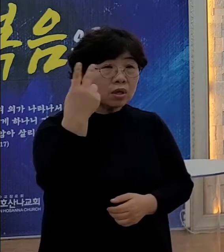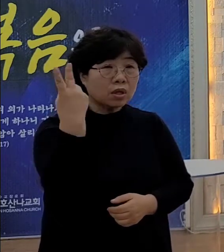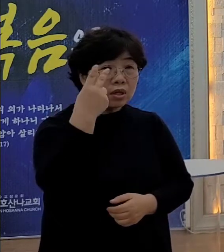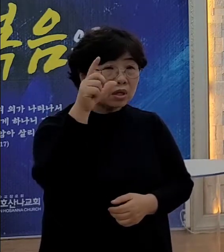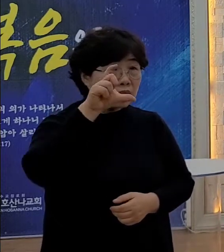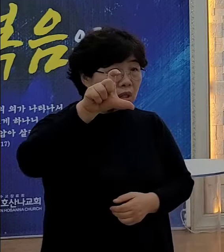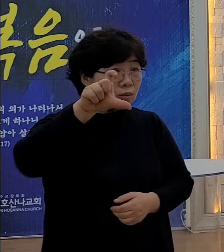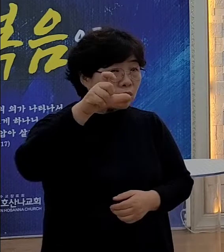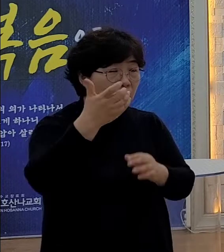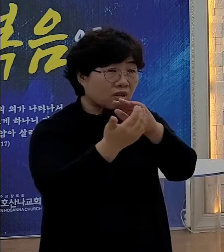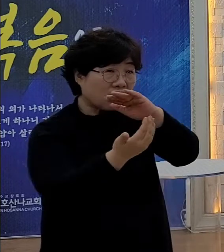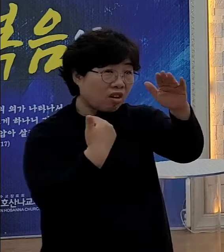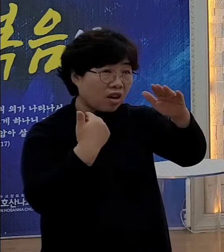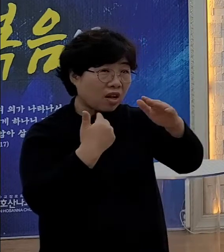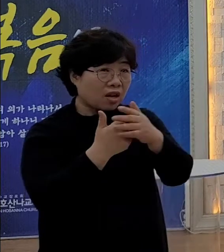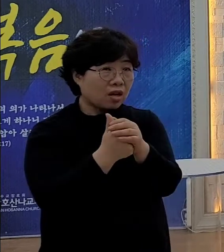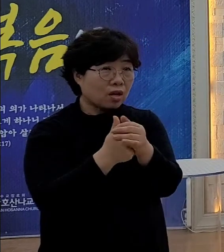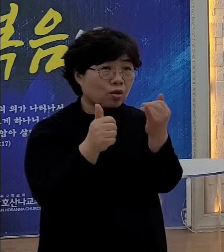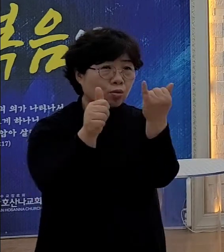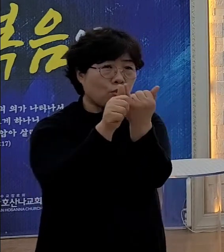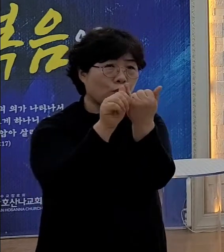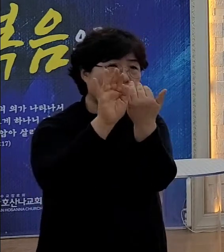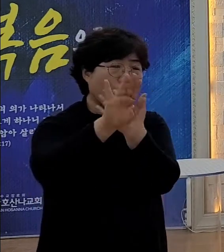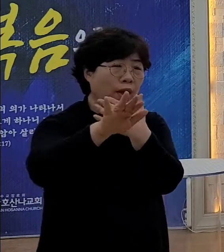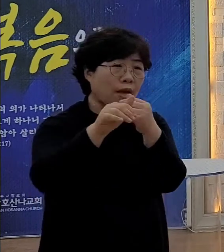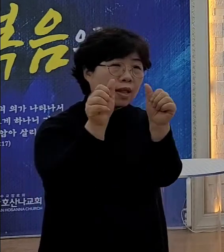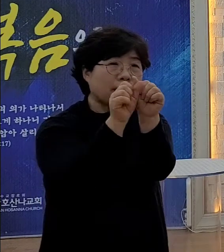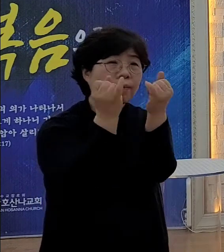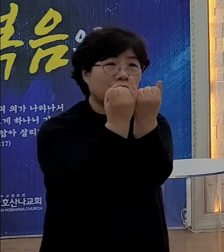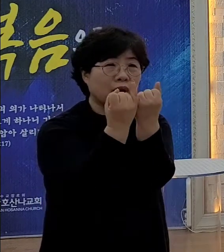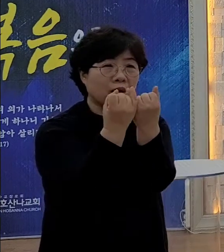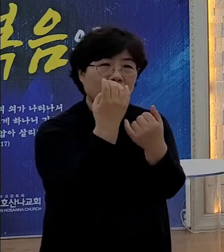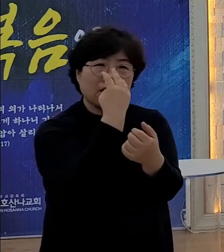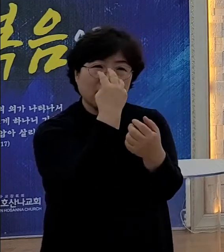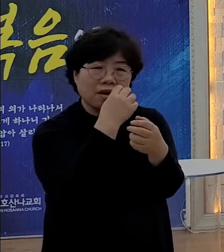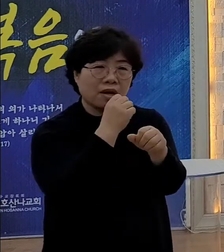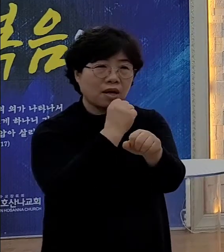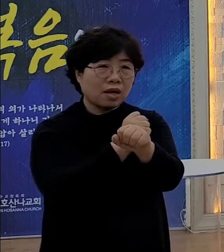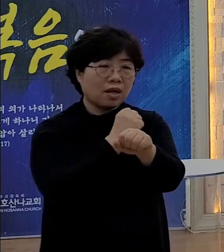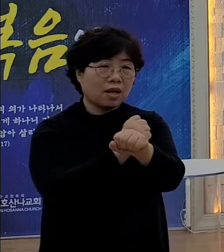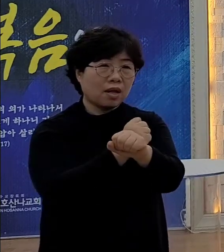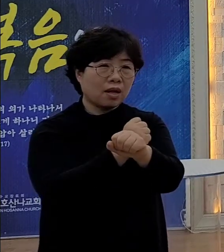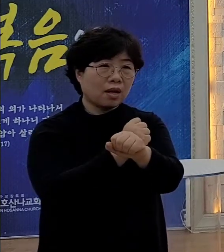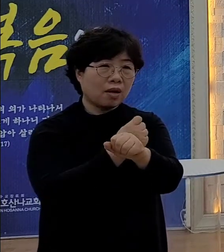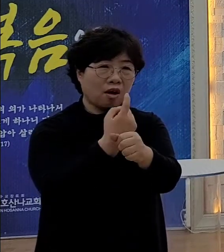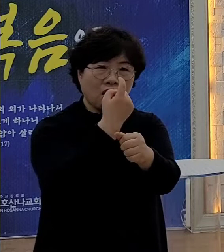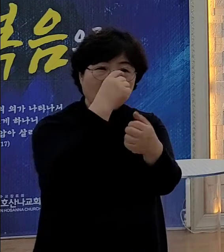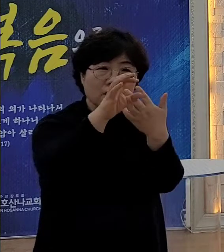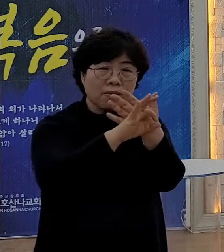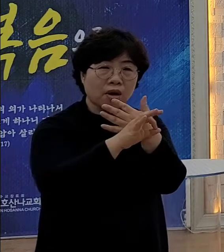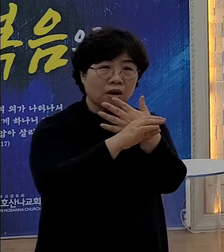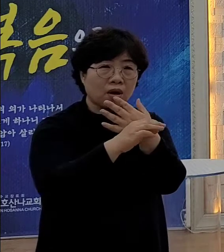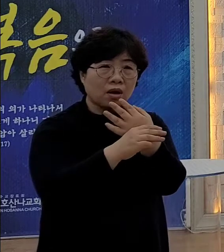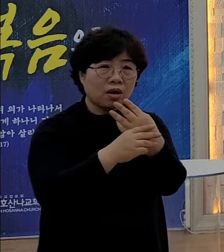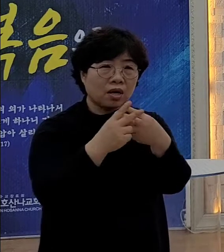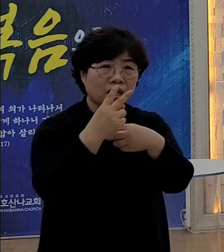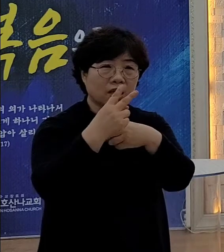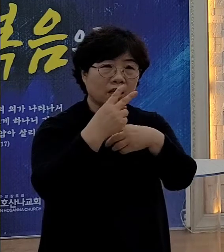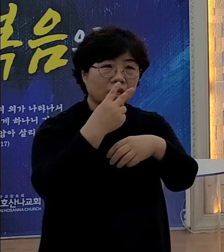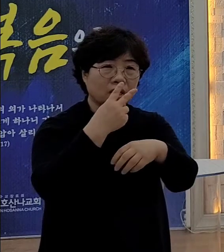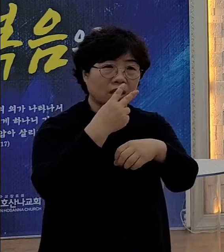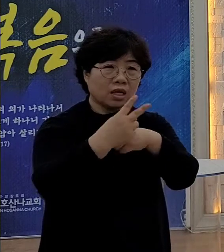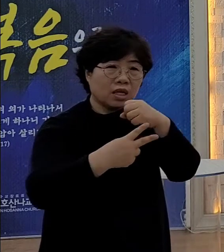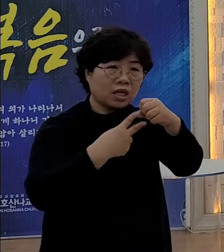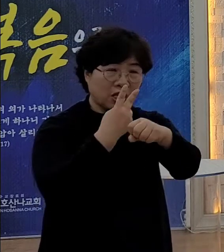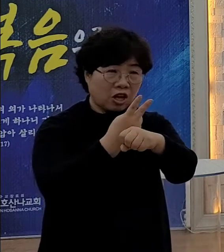이게 고소가 되면 2년 이하의 벌을 받았어요. 이게 간통법입니다.